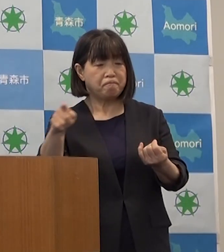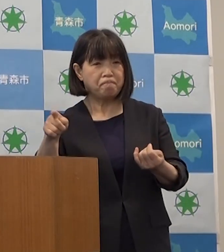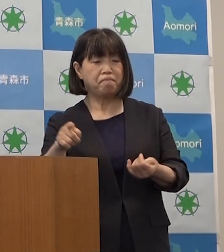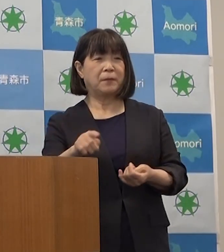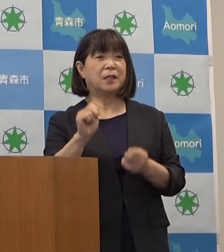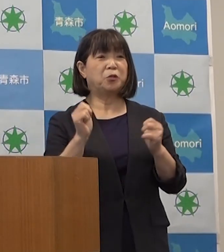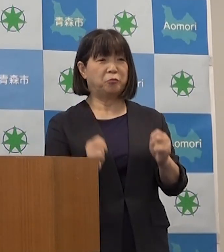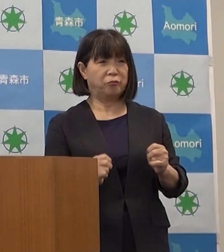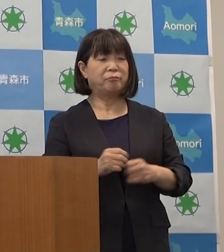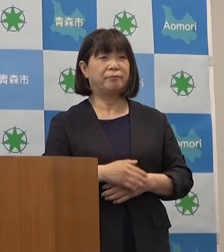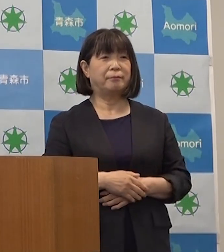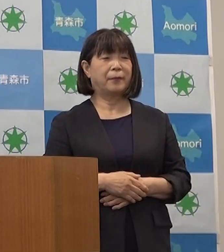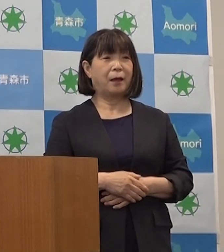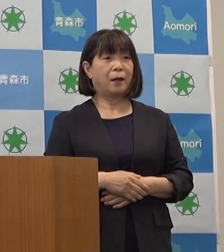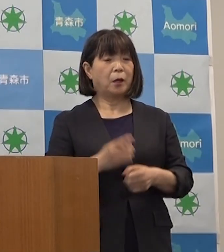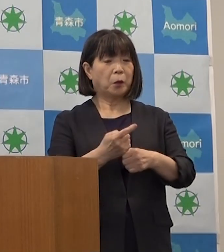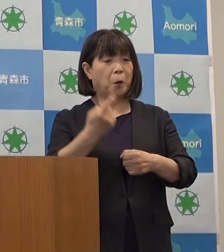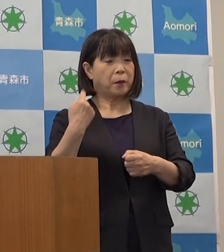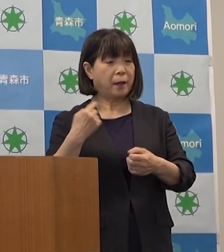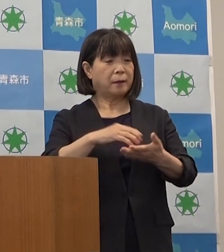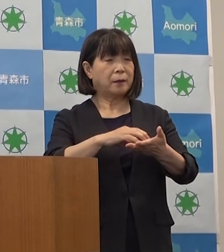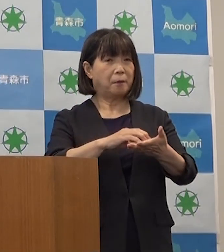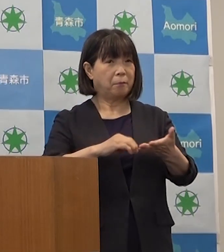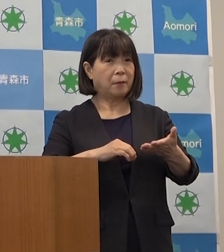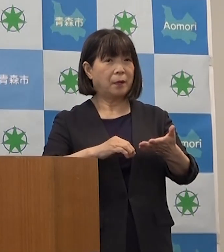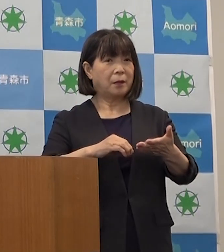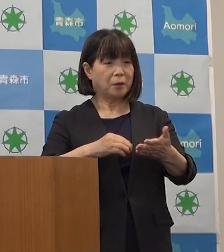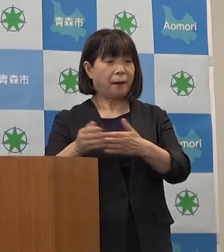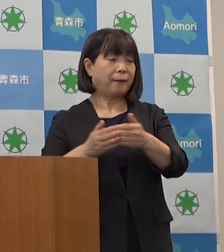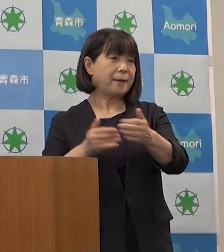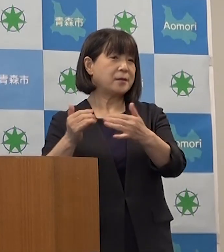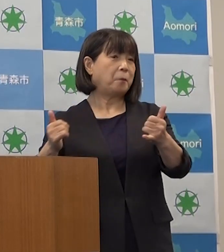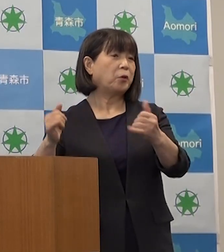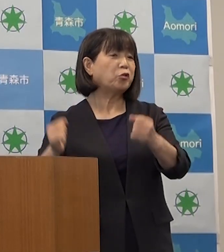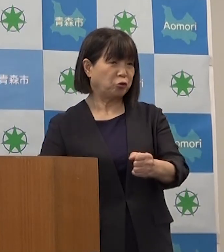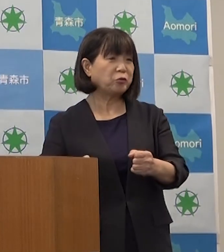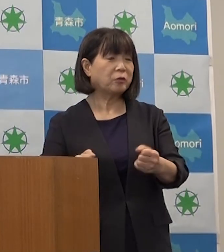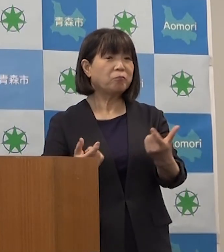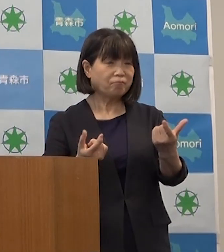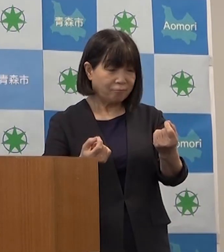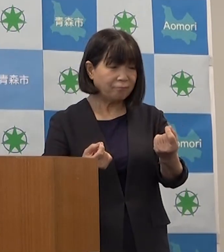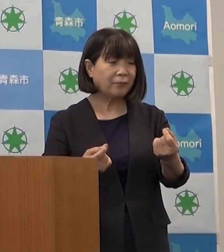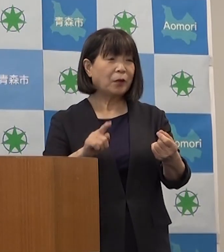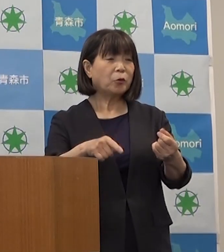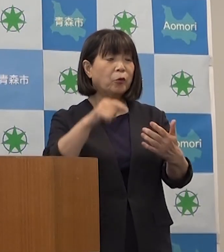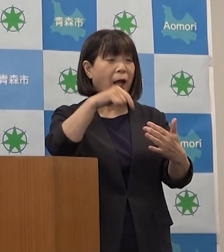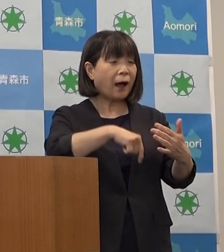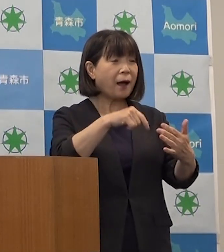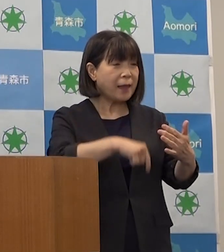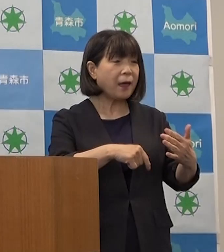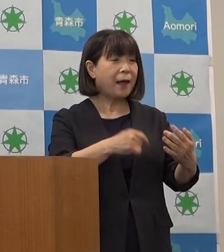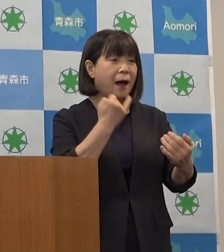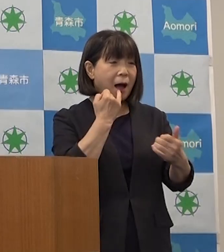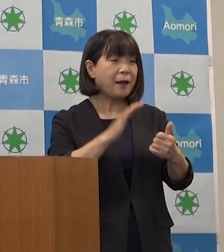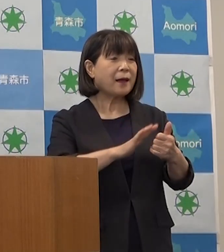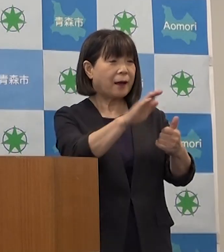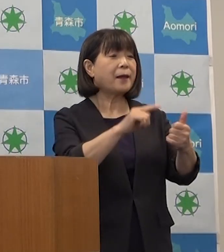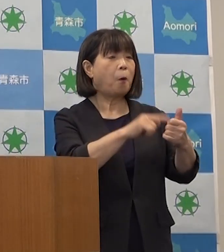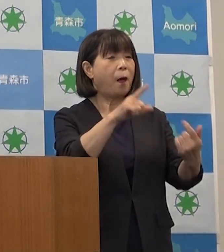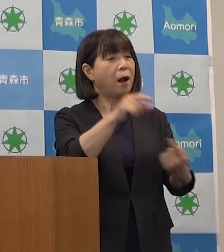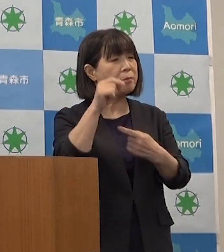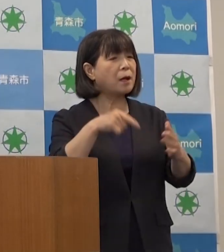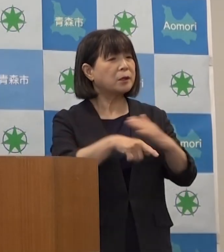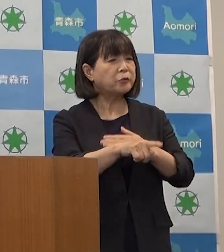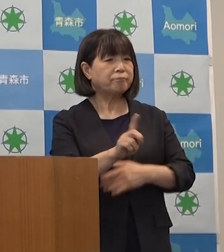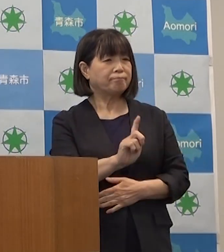年とか一昨年くらいに辞めてよねというような部長経験者の方もいらっしゃると思うんですけど、その中で赤坂さんを選ばれた理由というのを教えてもらえますでしょう